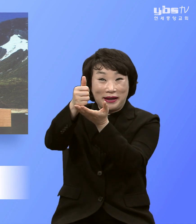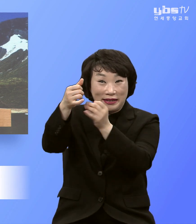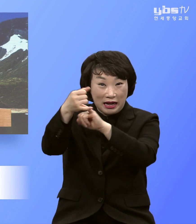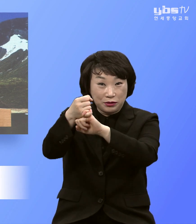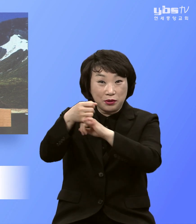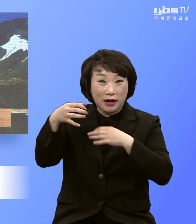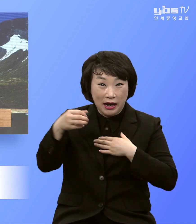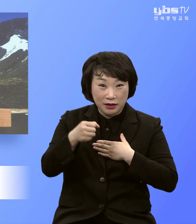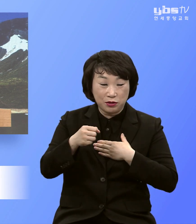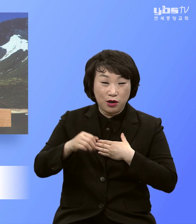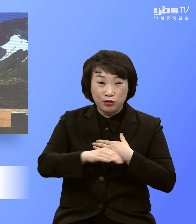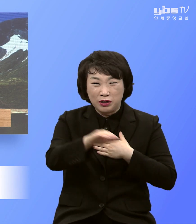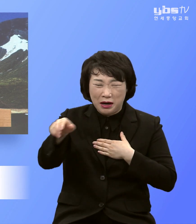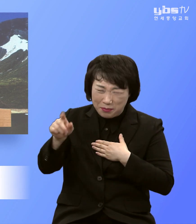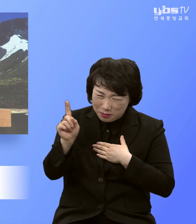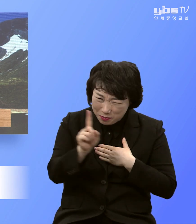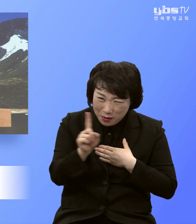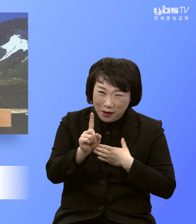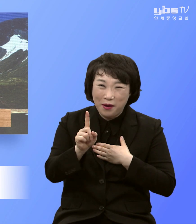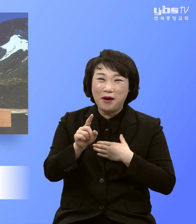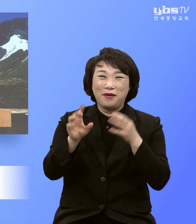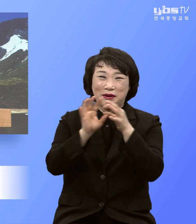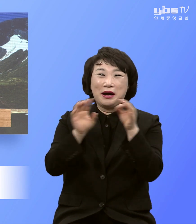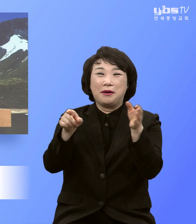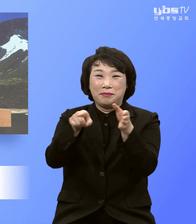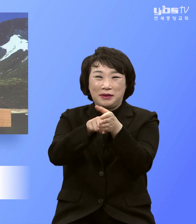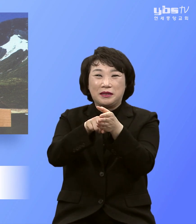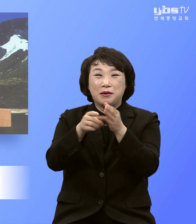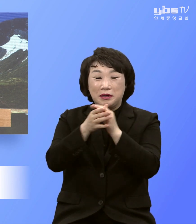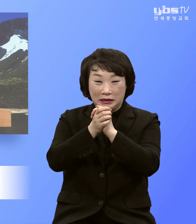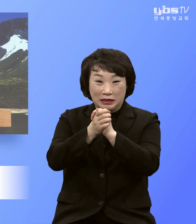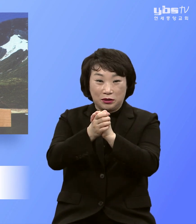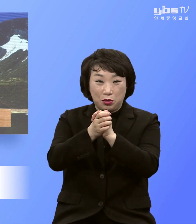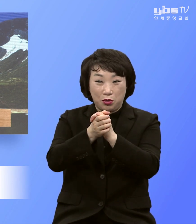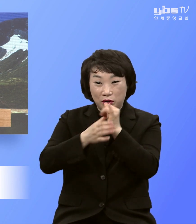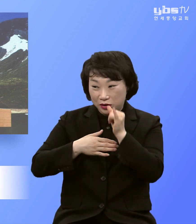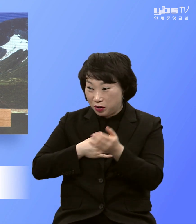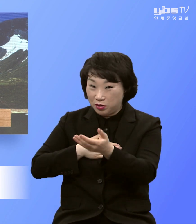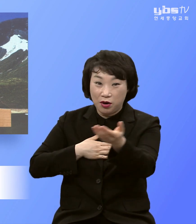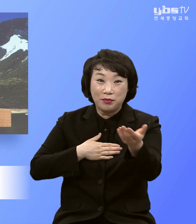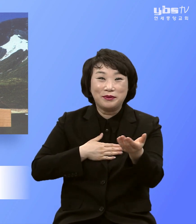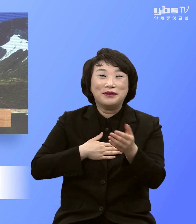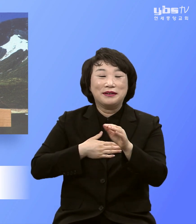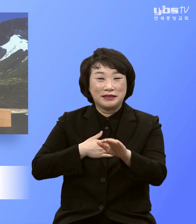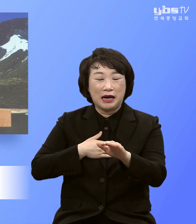약속을 가지고 무엇인지 믿음으로 기도하는 것은